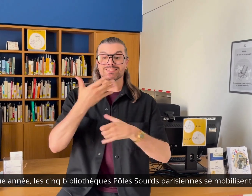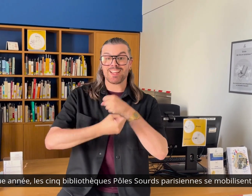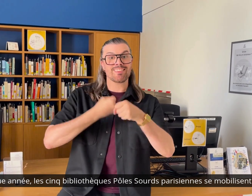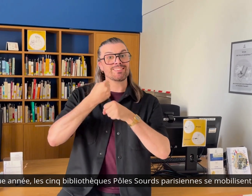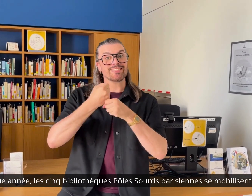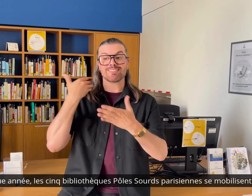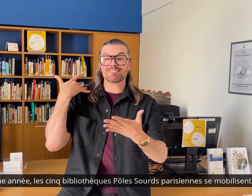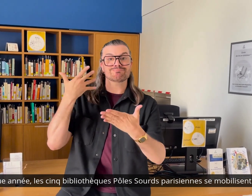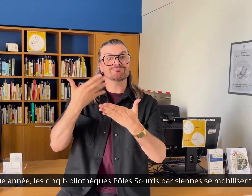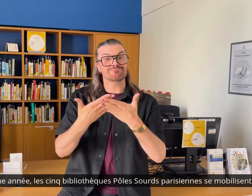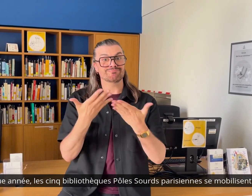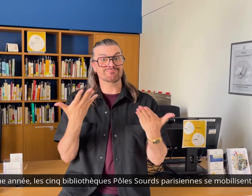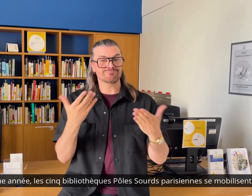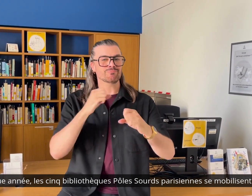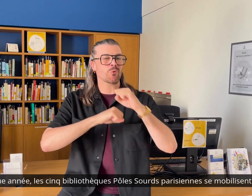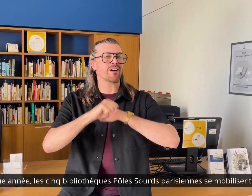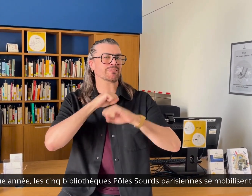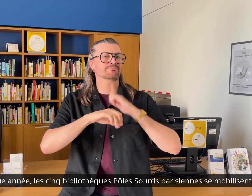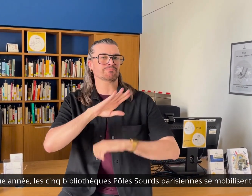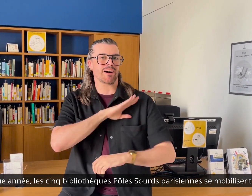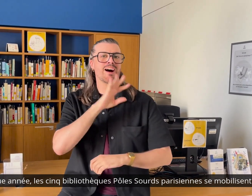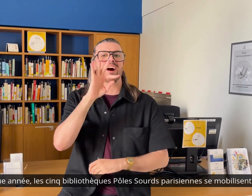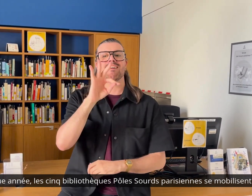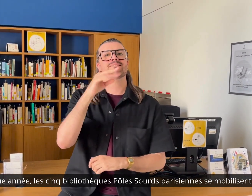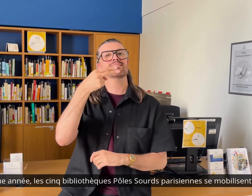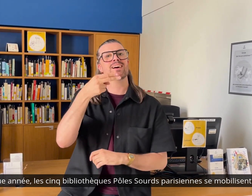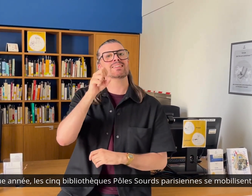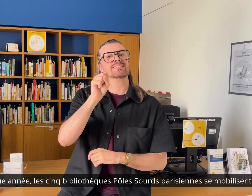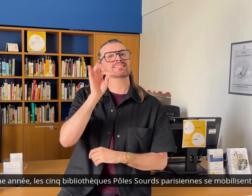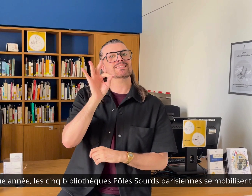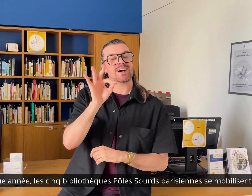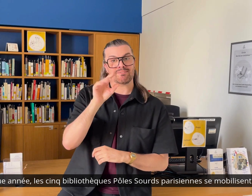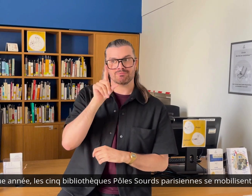Chaque année, les 5 bibliothèques pôles sourds parisiennes se mobilisent.